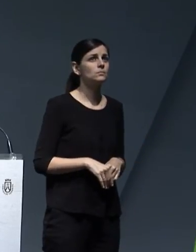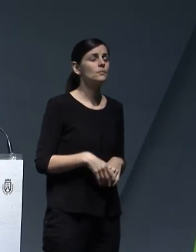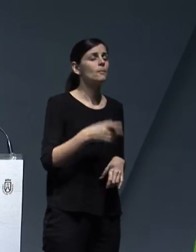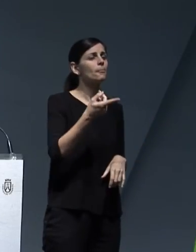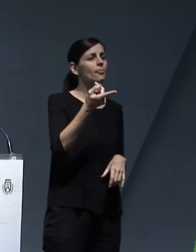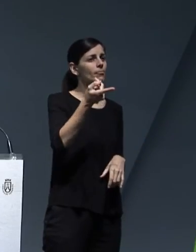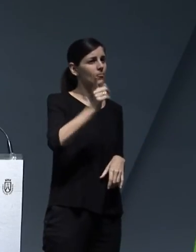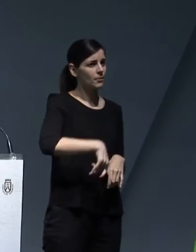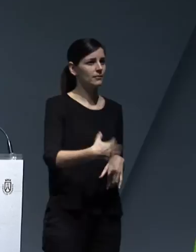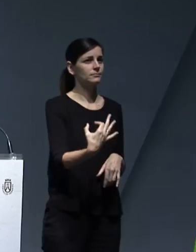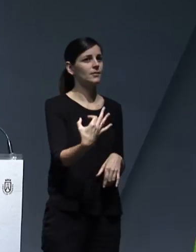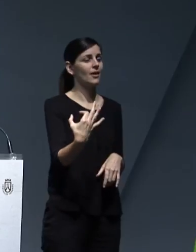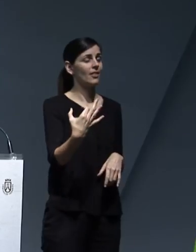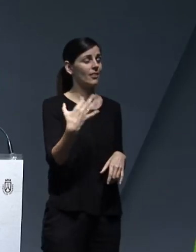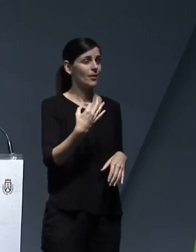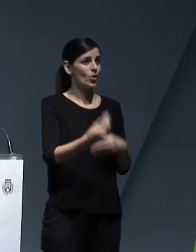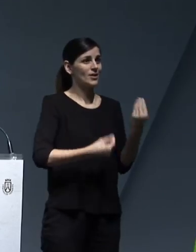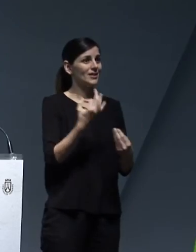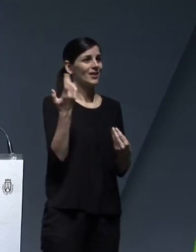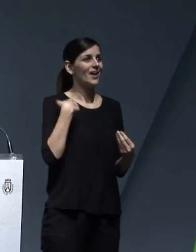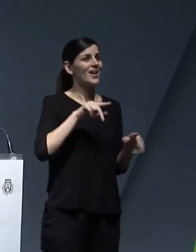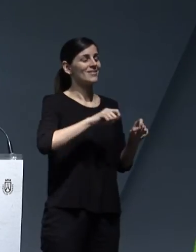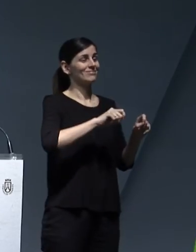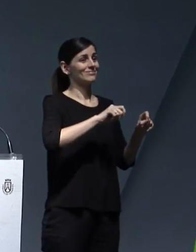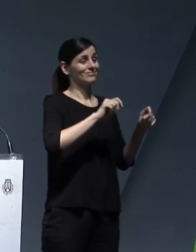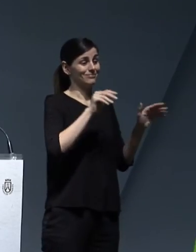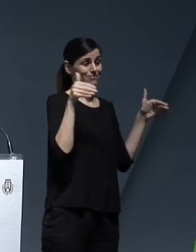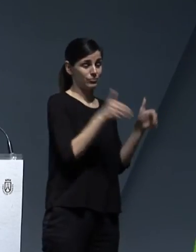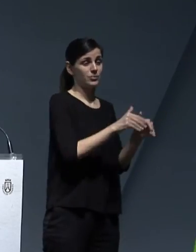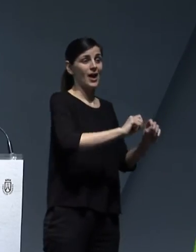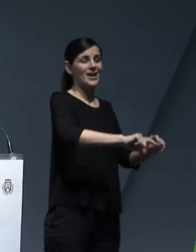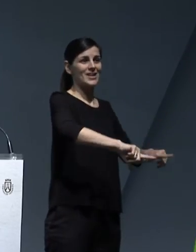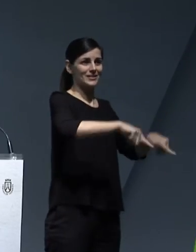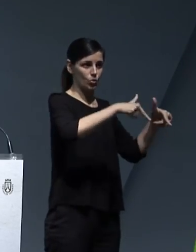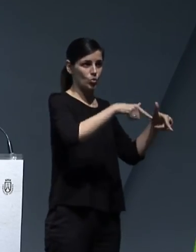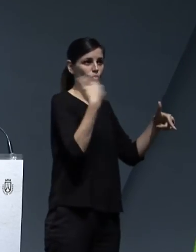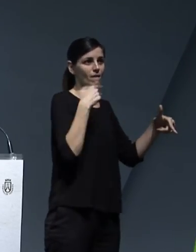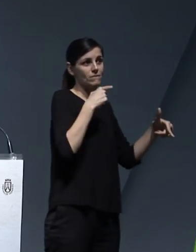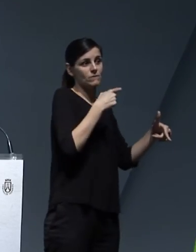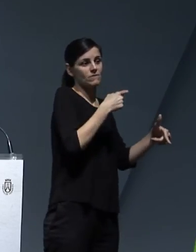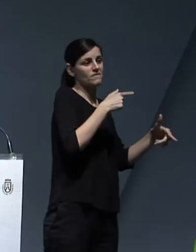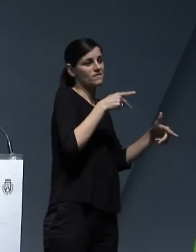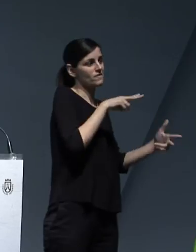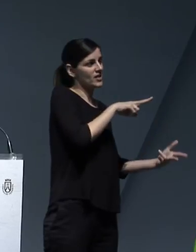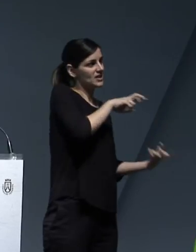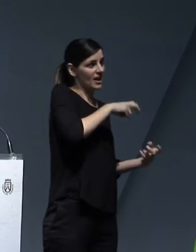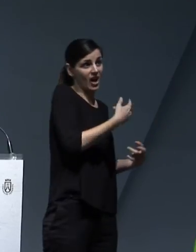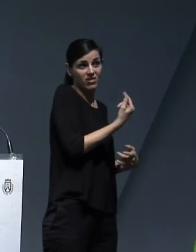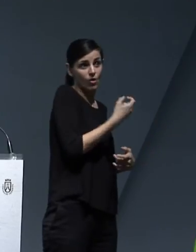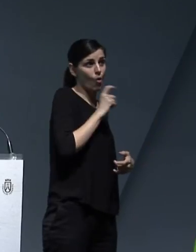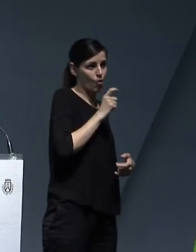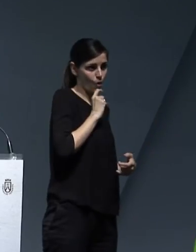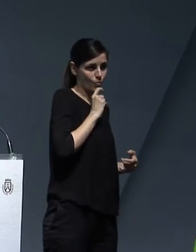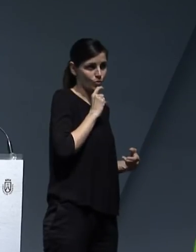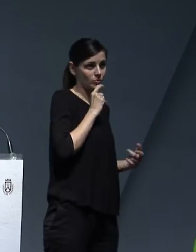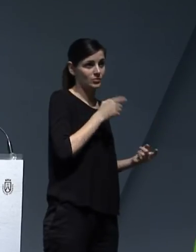es preciso abordar con decisión la fiscalidad de los residuos, asignatura importante, caminando hacia sistemas de